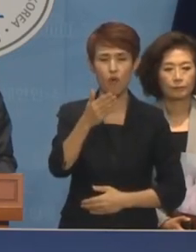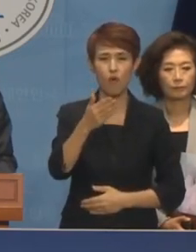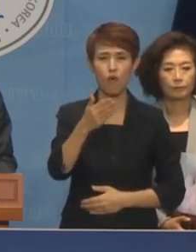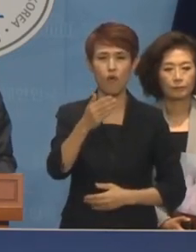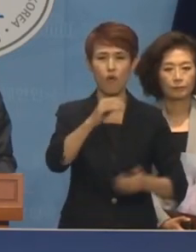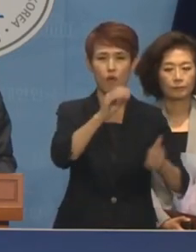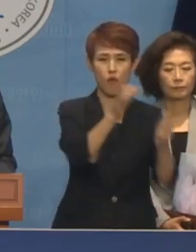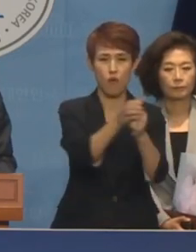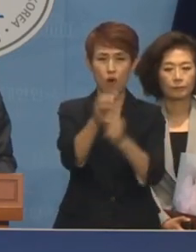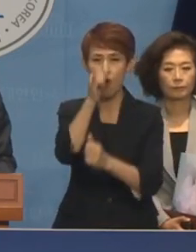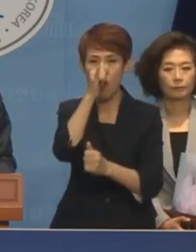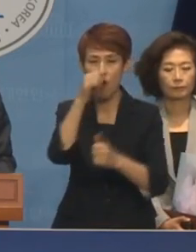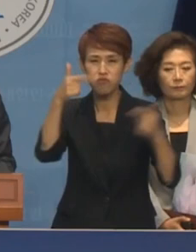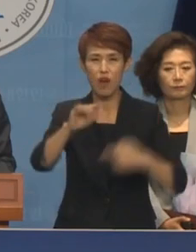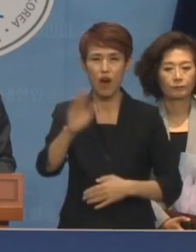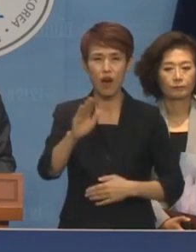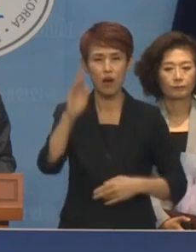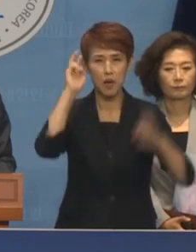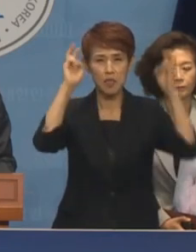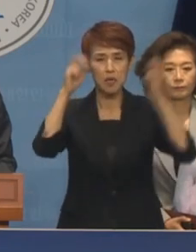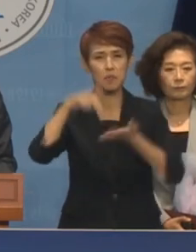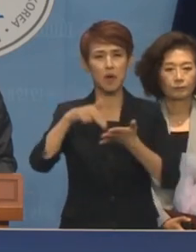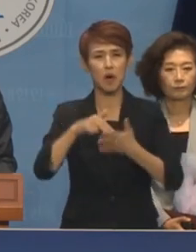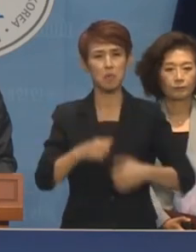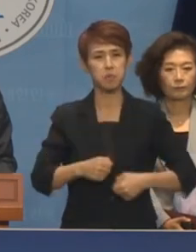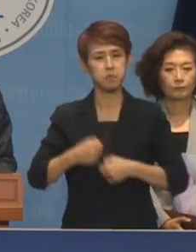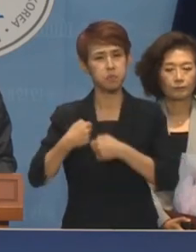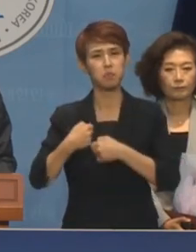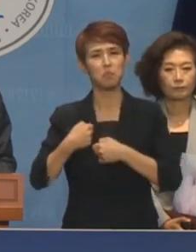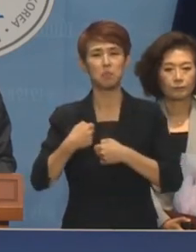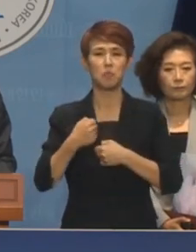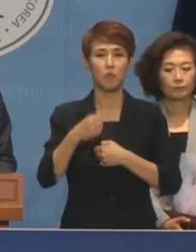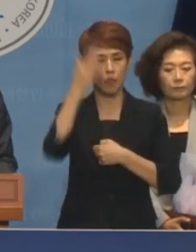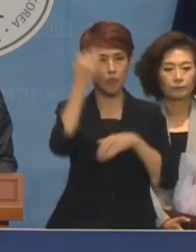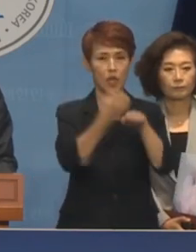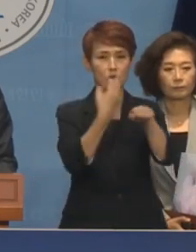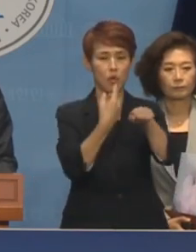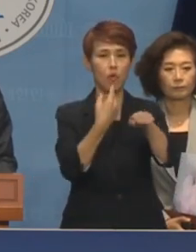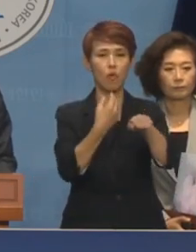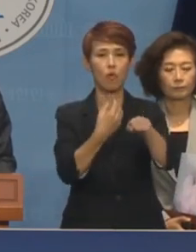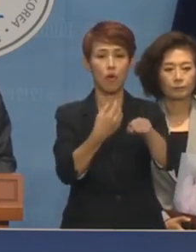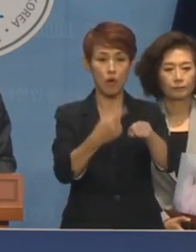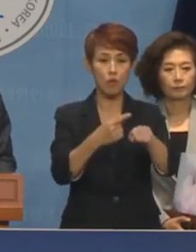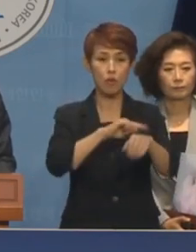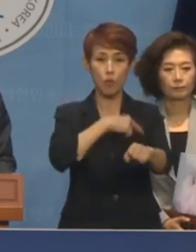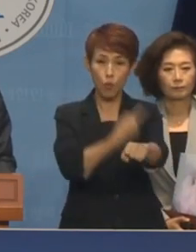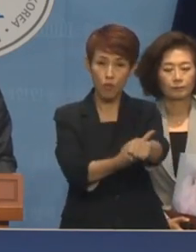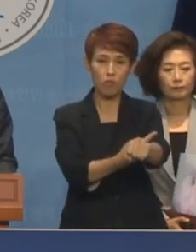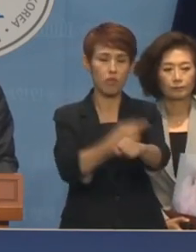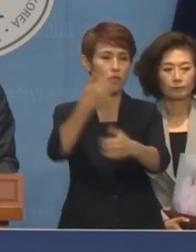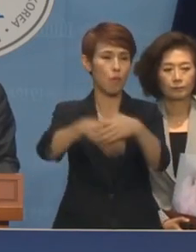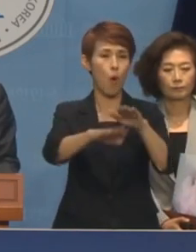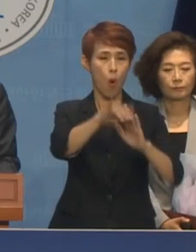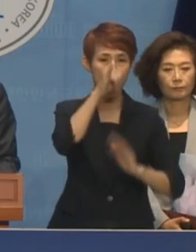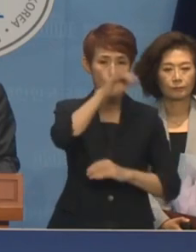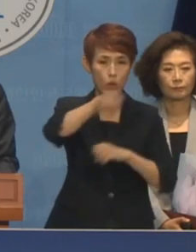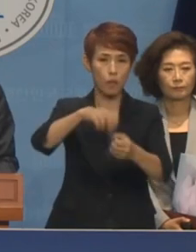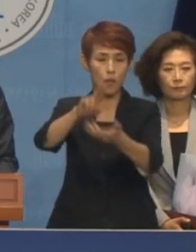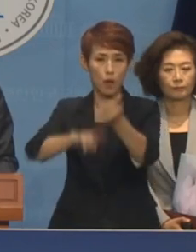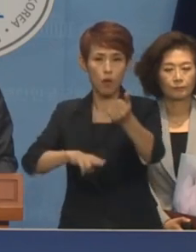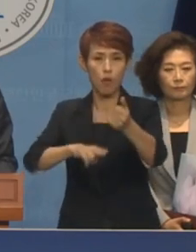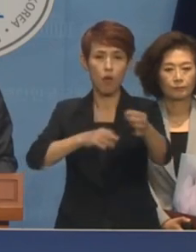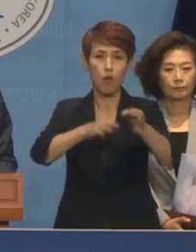기업들이 특별한 노력을 하지 않아도 오히려 탄소 배출권이 남게 되고 이를 시장에 내다 팔다 보니 탄소 배출권 거래